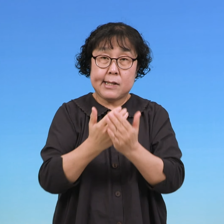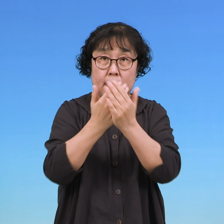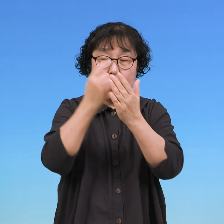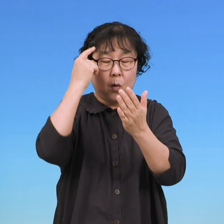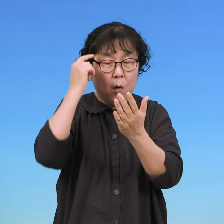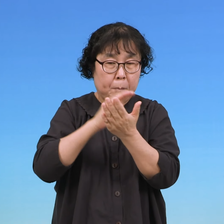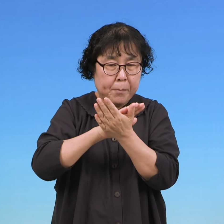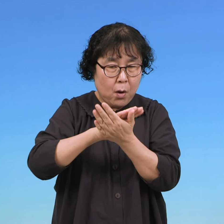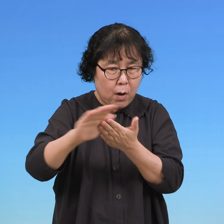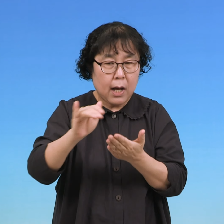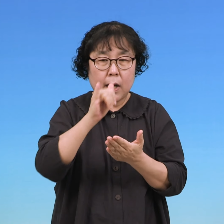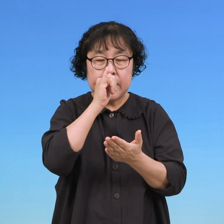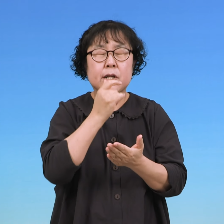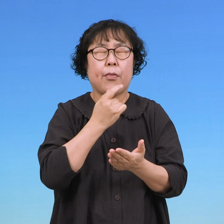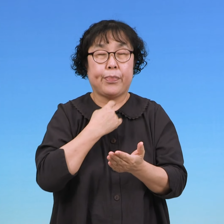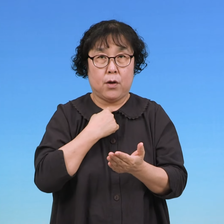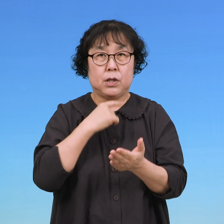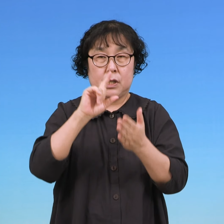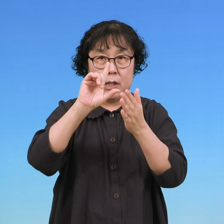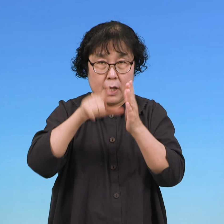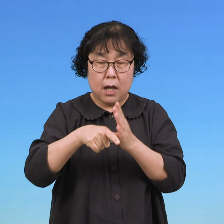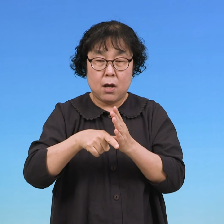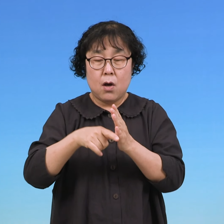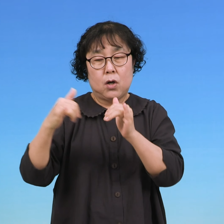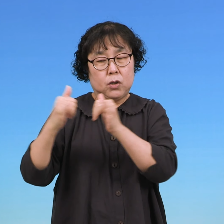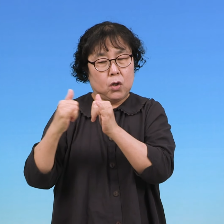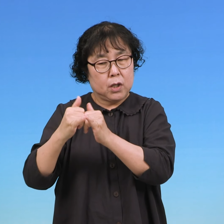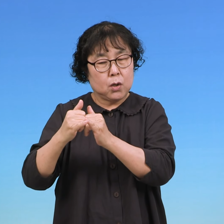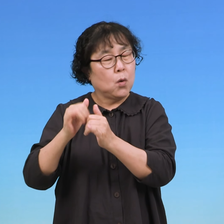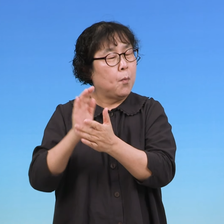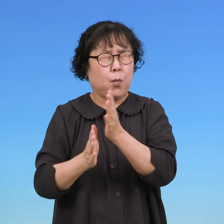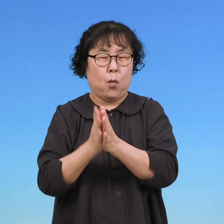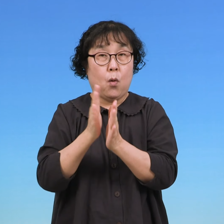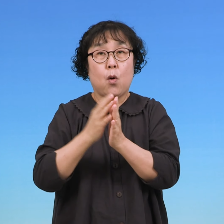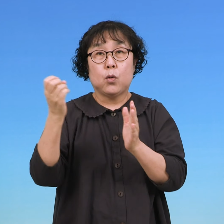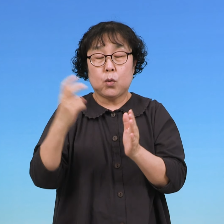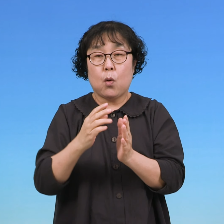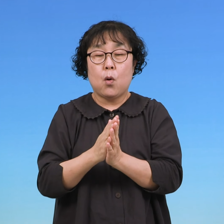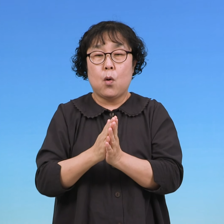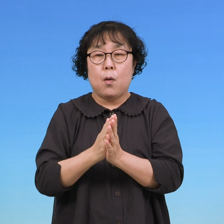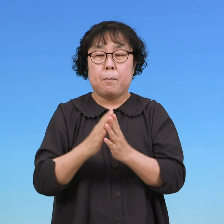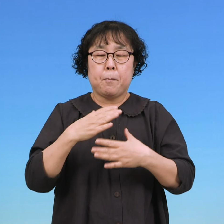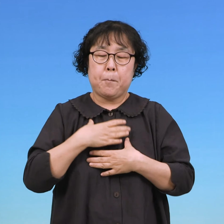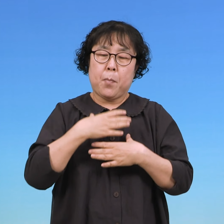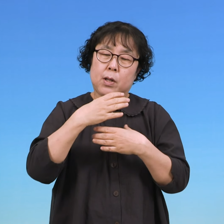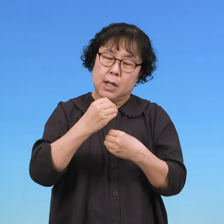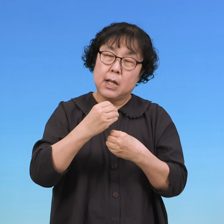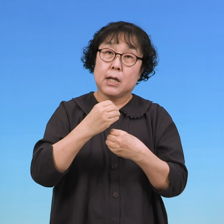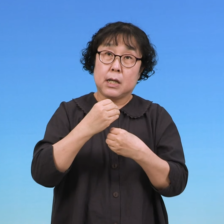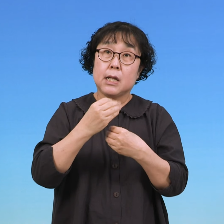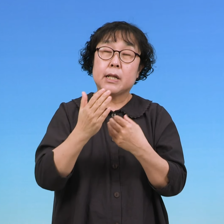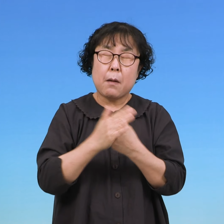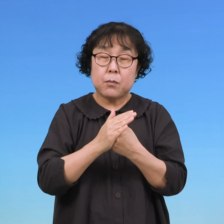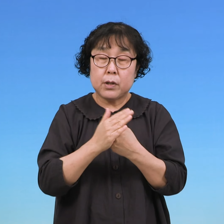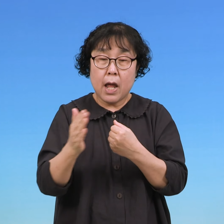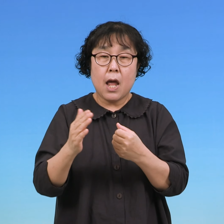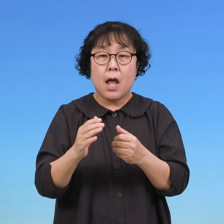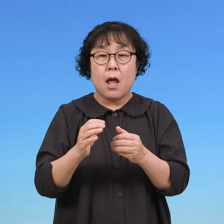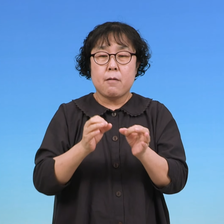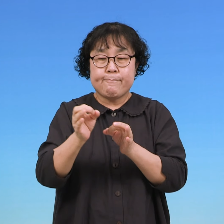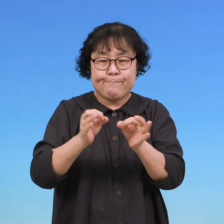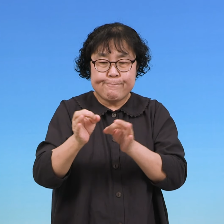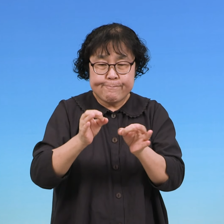이스라엘을 위협하는 외세의 공격도 거의 없었고 이런 안정적인 상황을 바탕으로 상업과